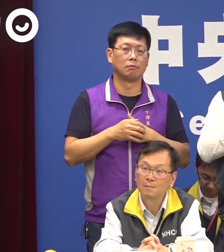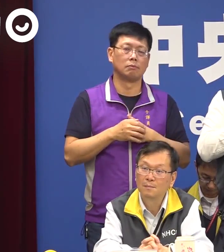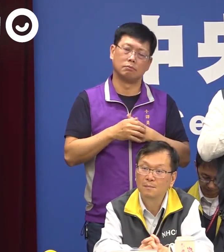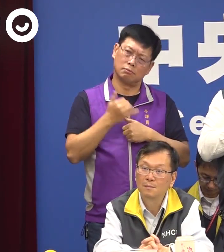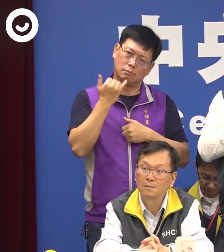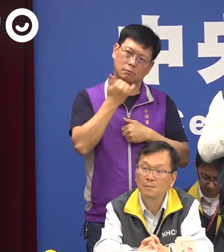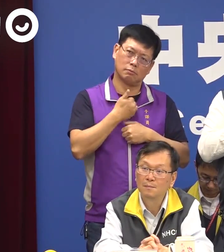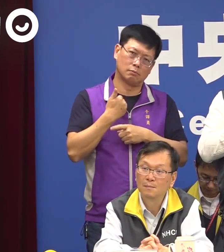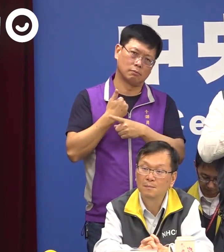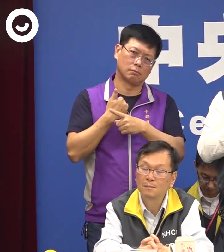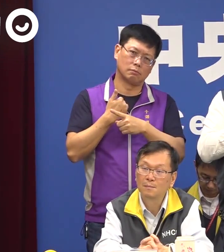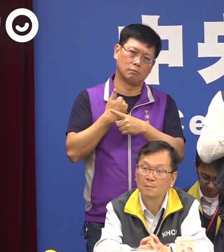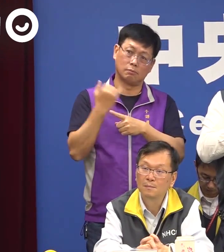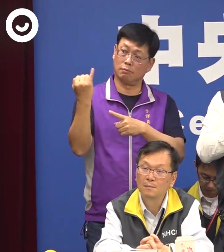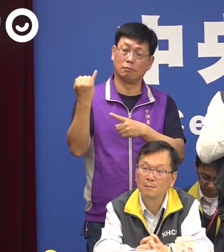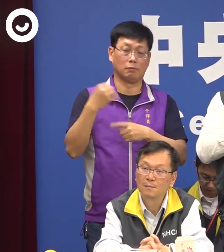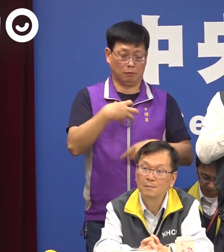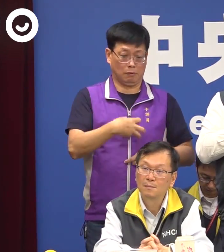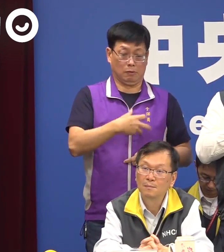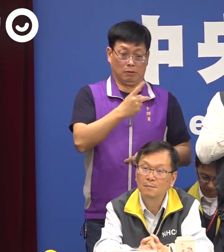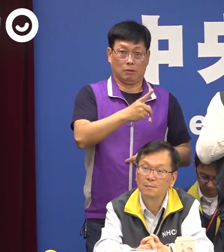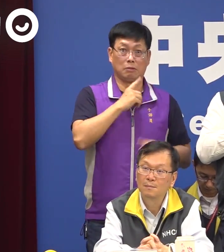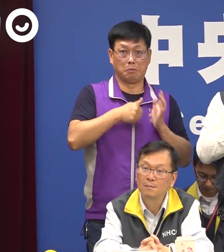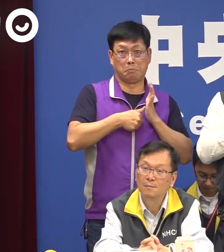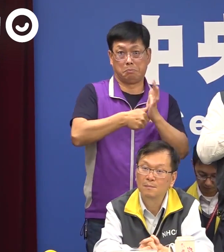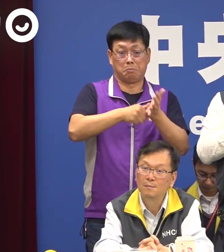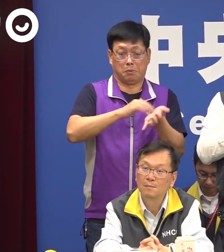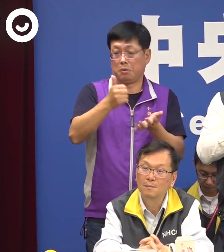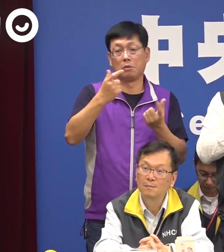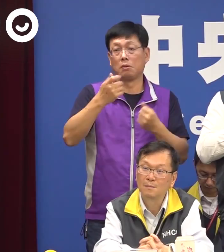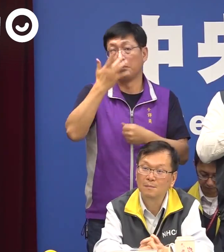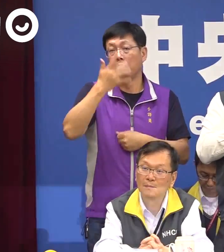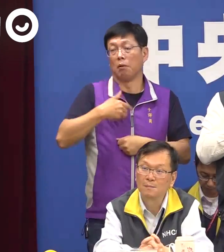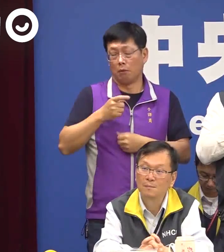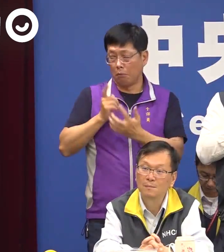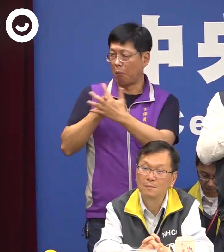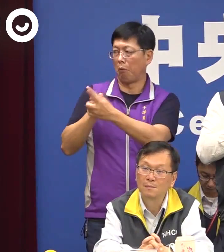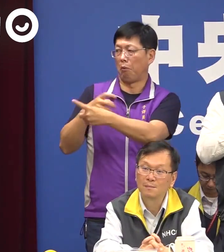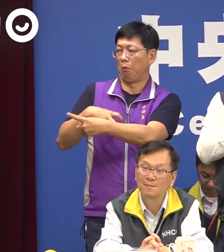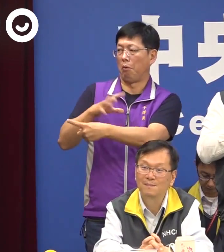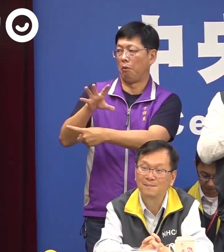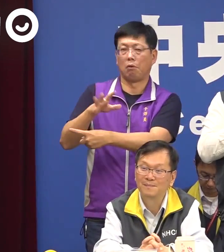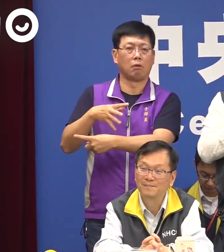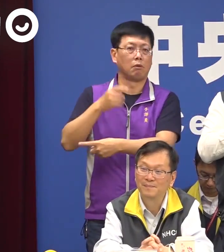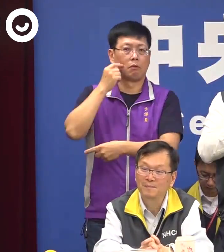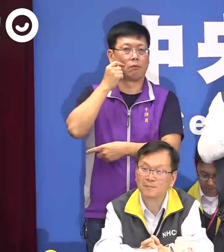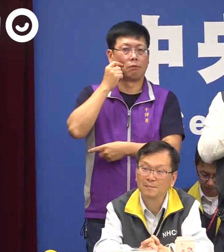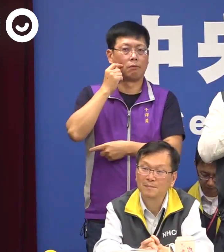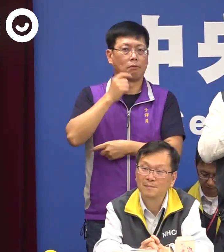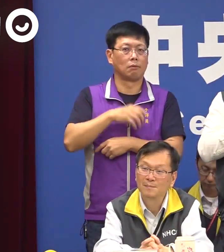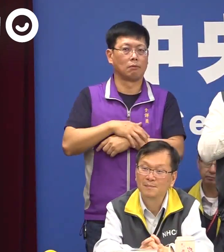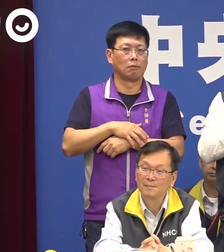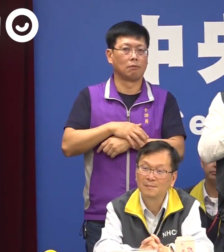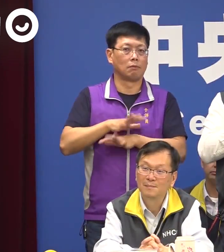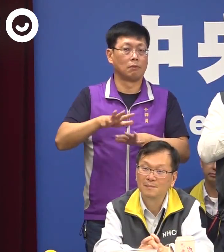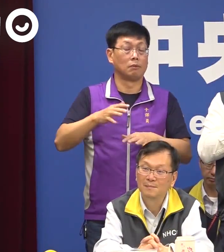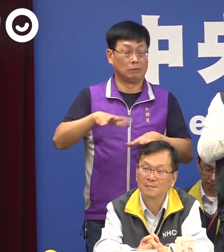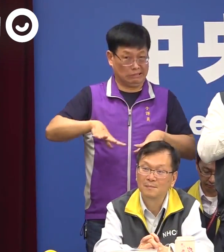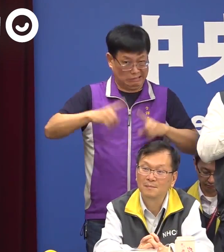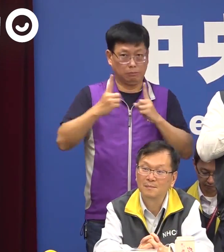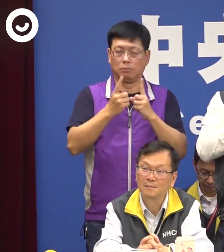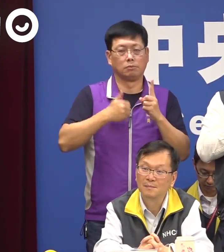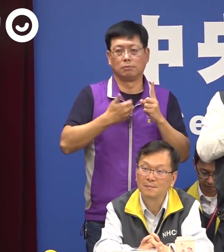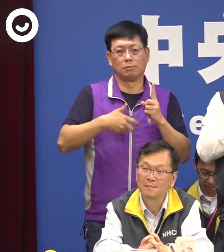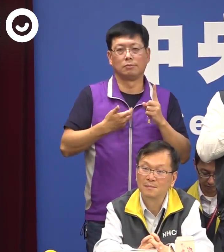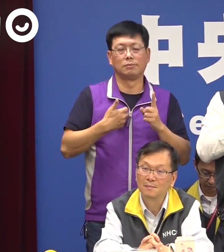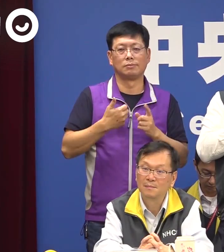所以就算是妇产科的这个名医在上面，他也不可能一眼就看出她怀孕啊、哦，所以这个我们当时是没有办法处